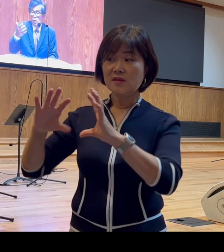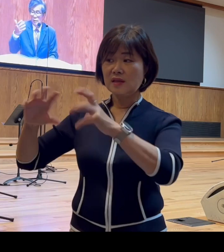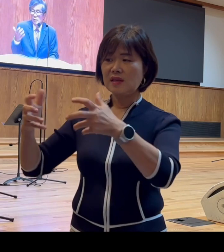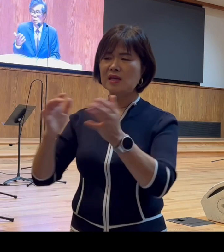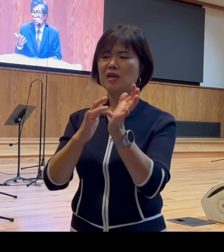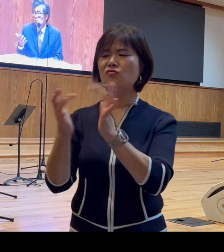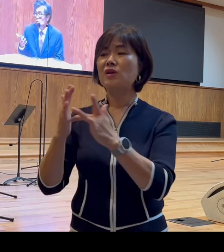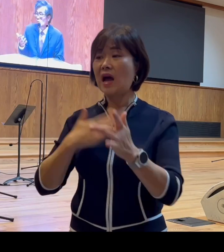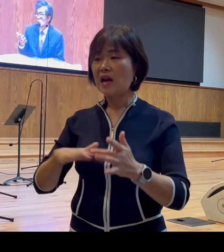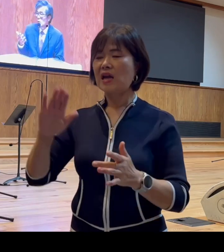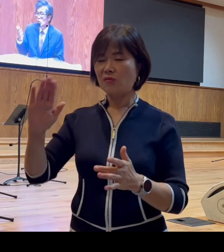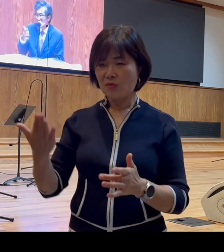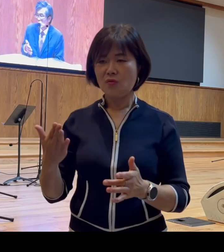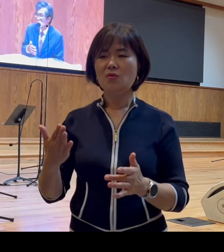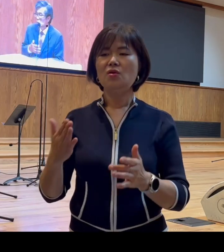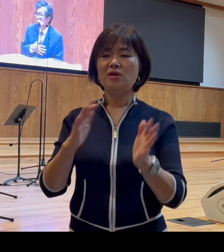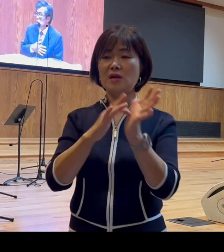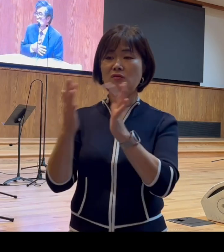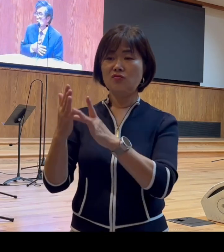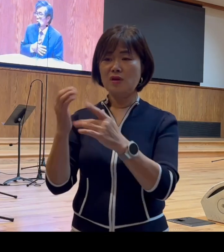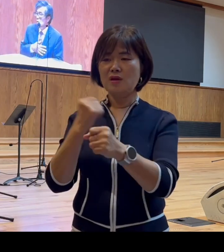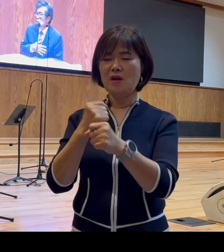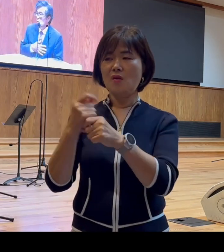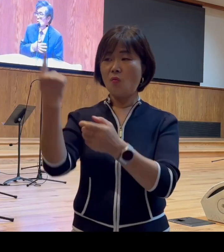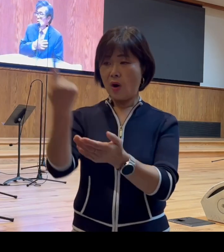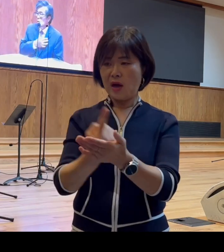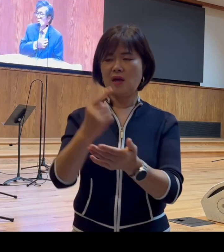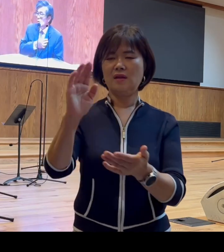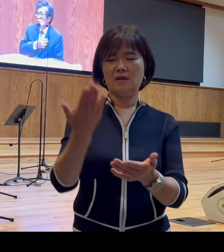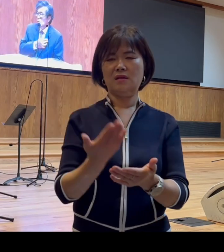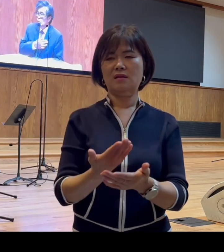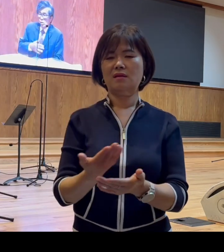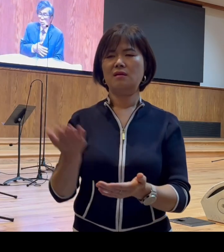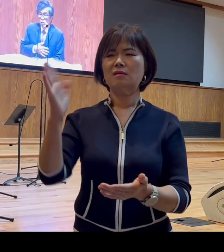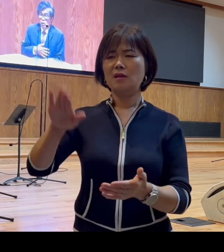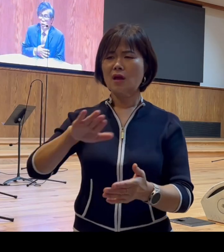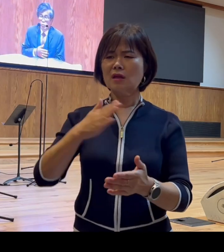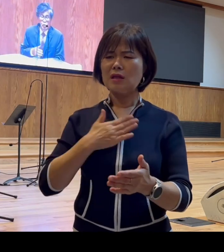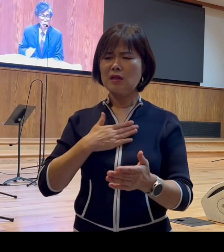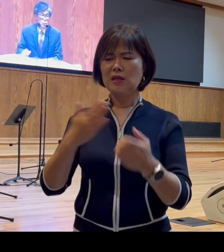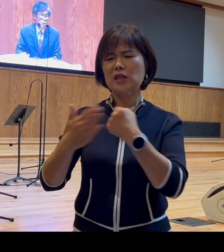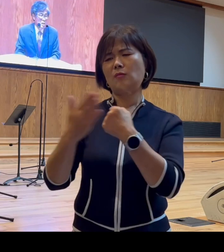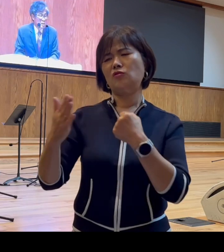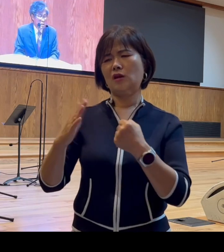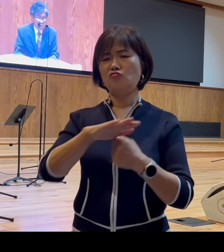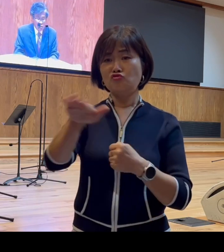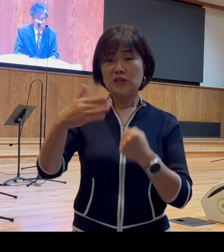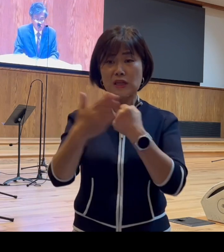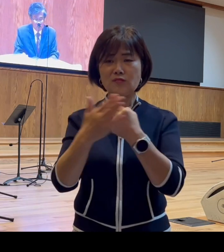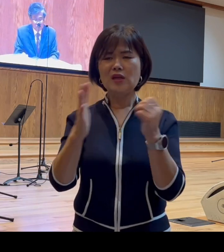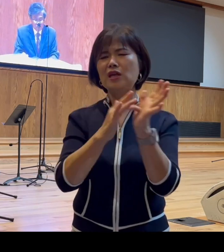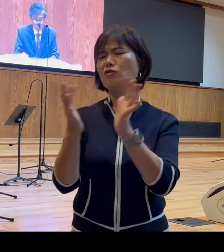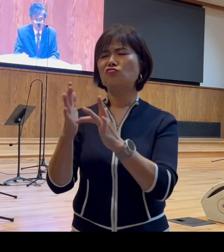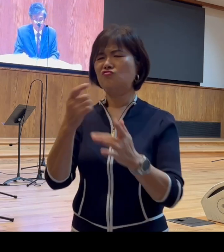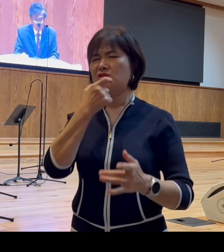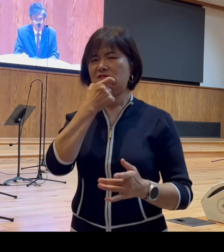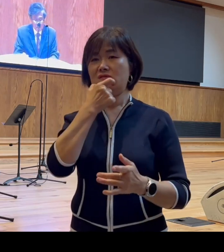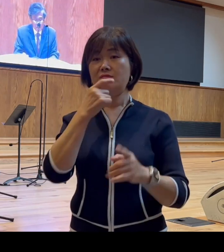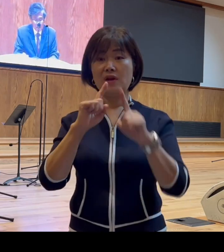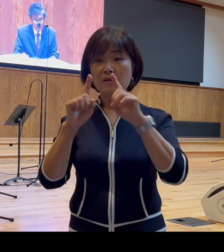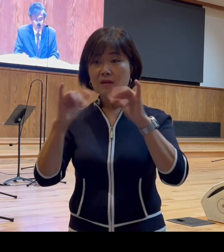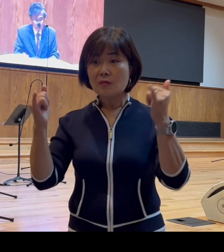세상이 예수를 알아야 되고 예수에 끌려야 되는데, 우리 때문에 예수 안 믿고 싶은 건 아니냐 하는 거죠.